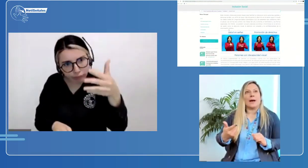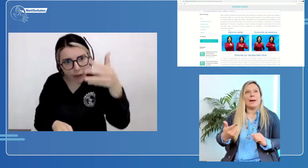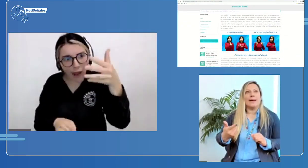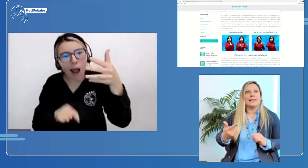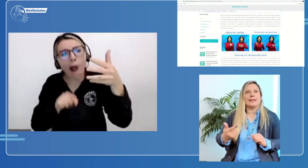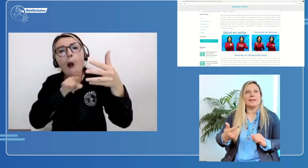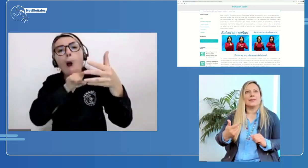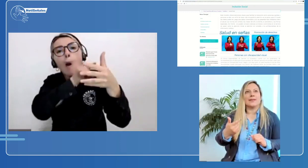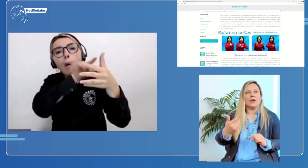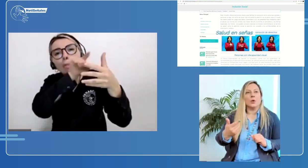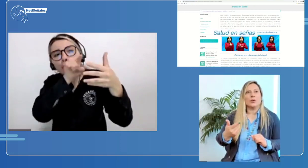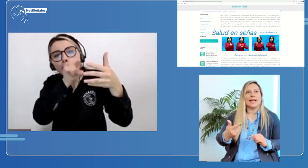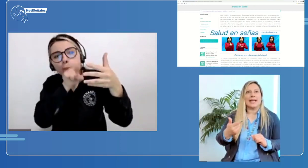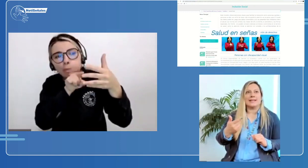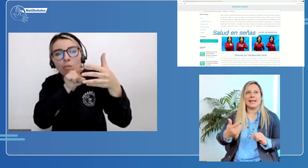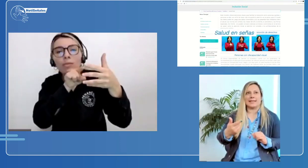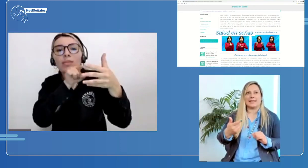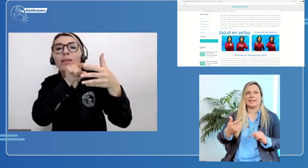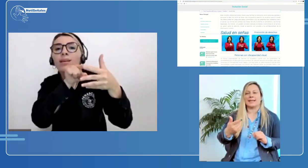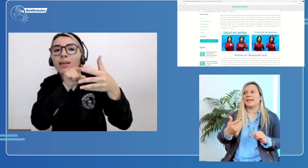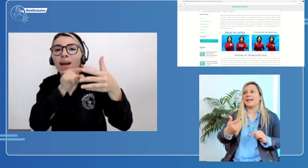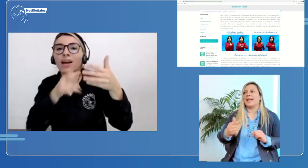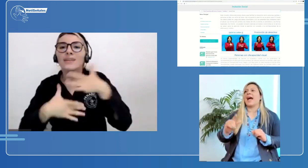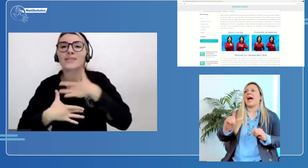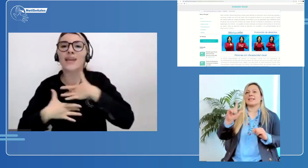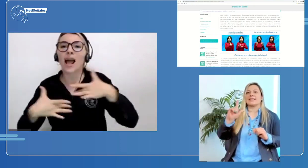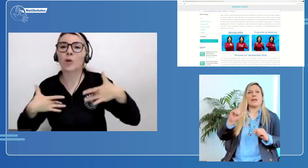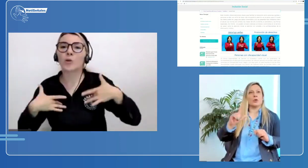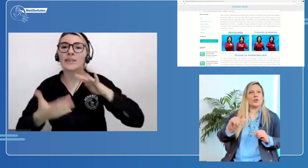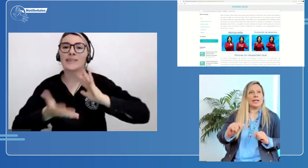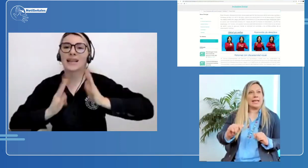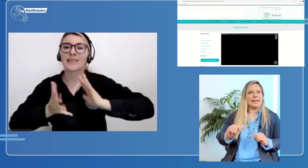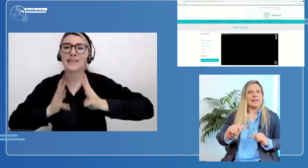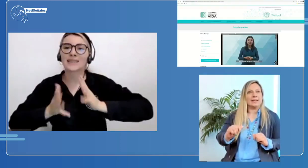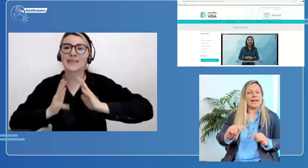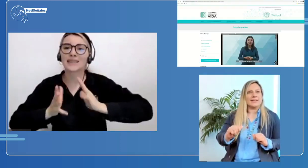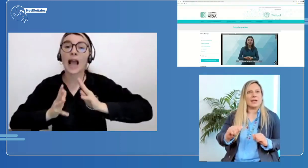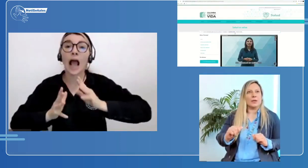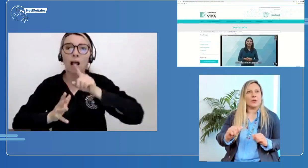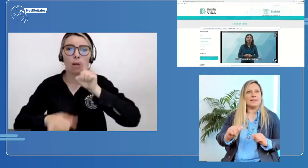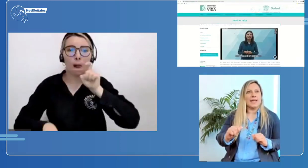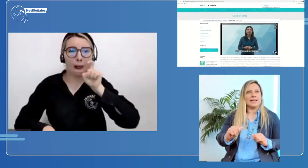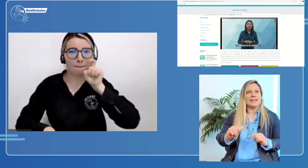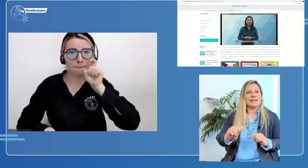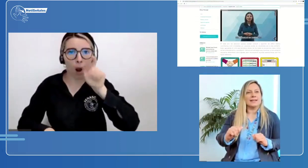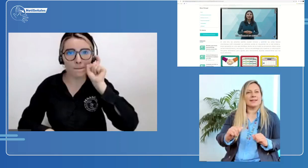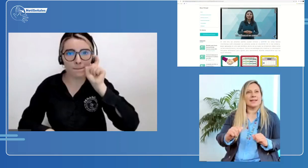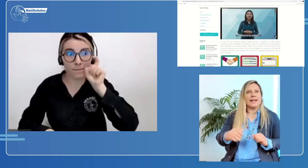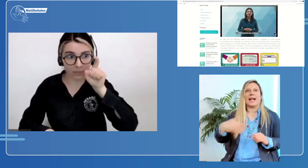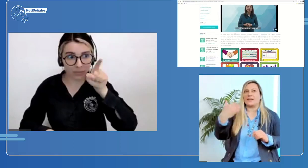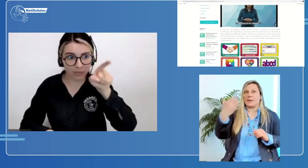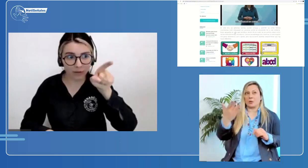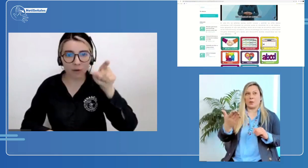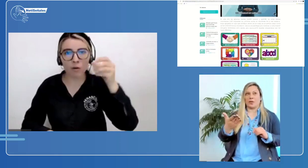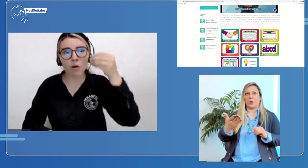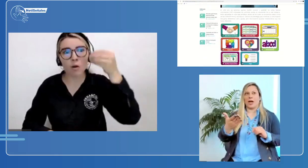llama Salud en Señas. Hacemos clic en Salud en Señas. Aquí estamos viendo a